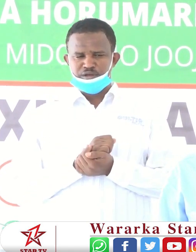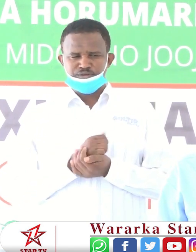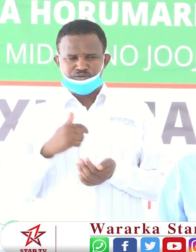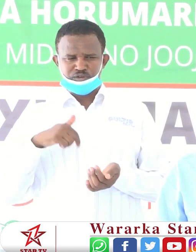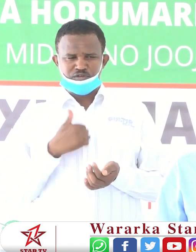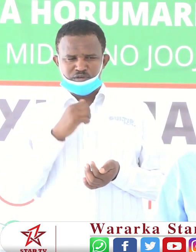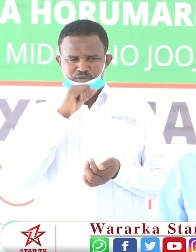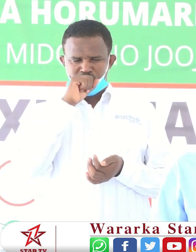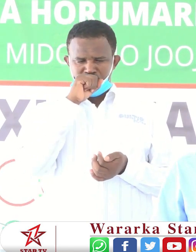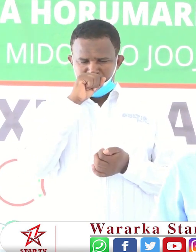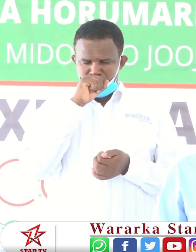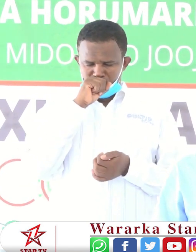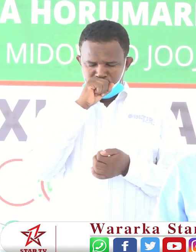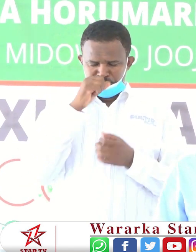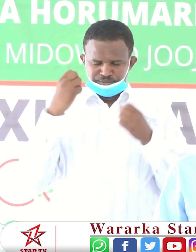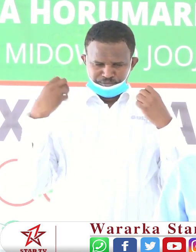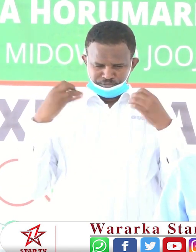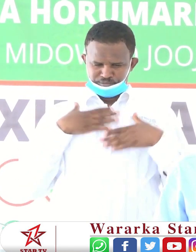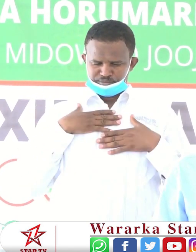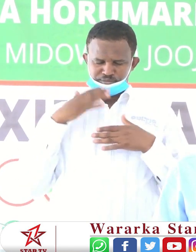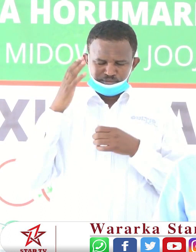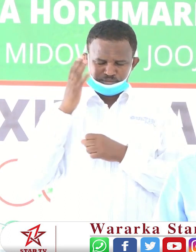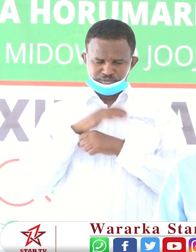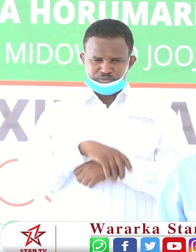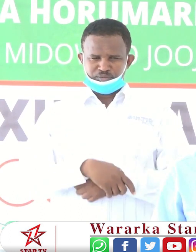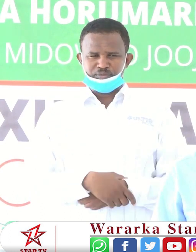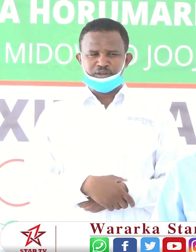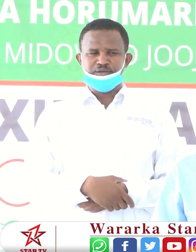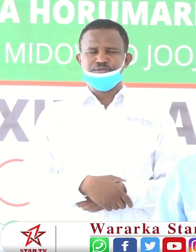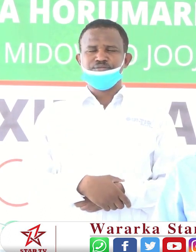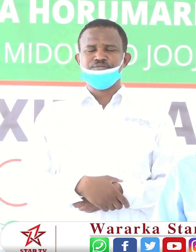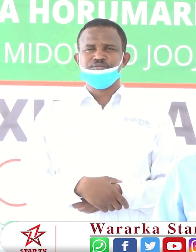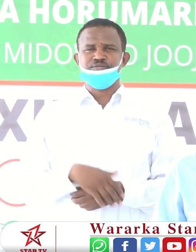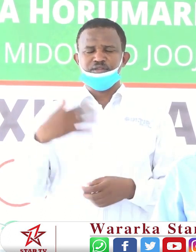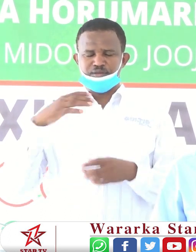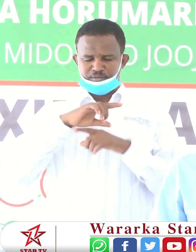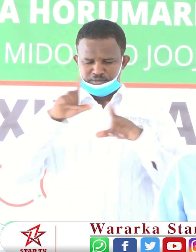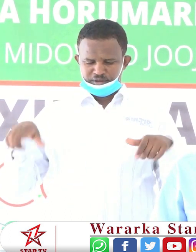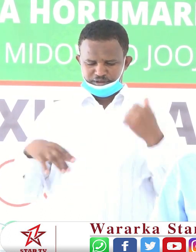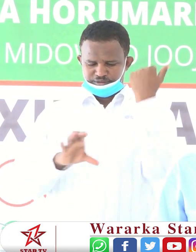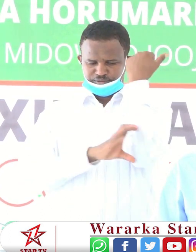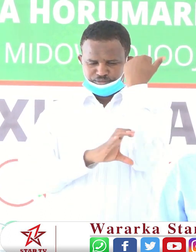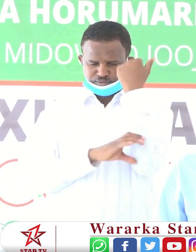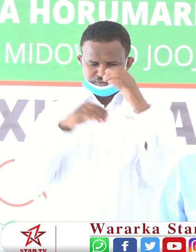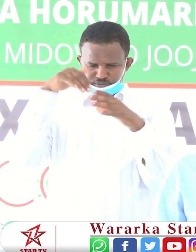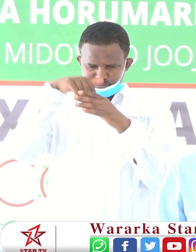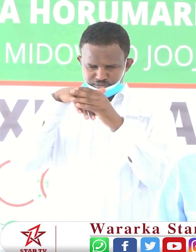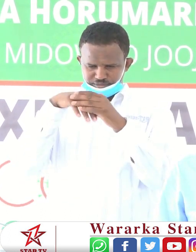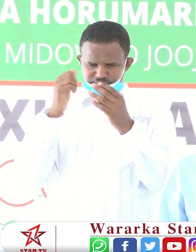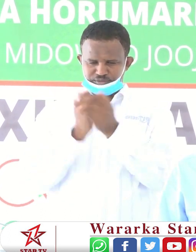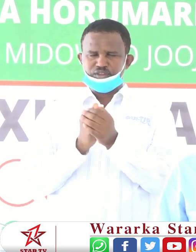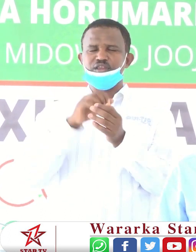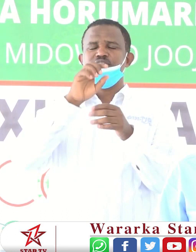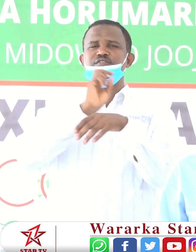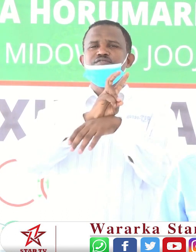636 meelaha laga soo galo wadanka ee xadadka ee dhulka ah waxa 42 kii saacadood